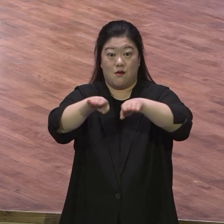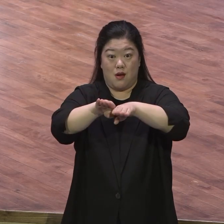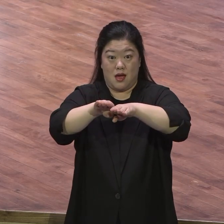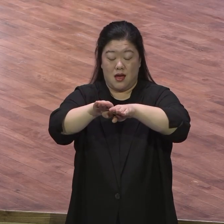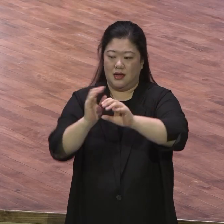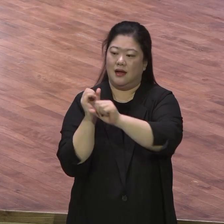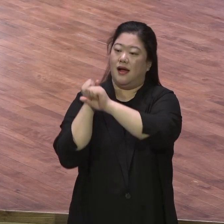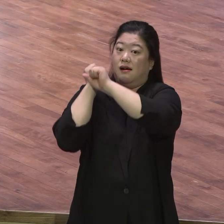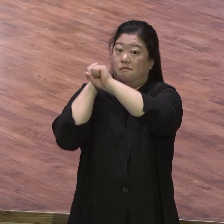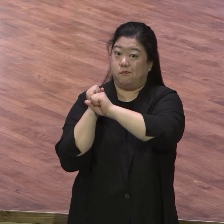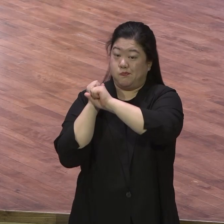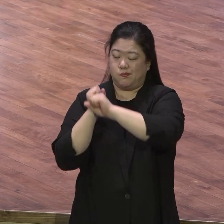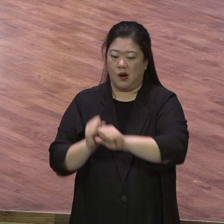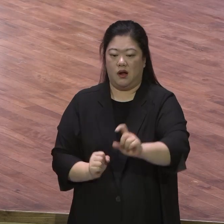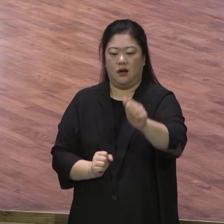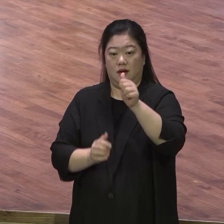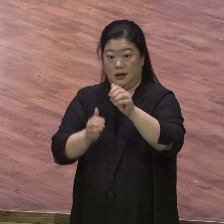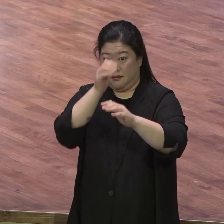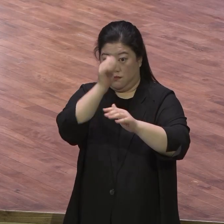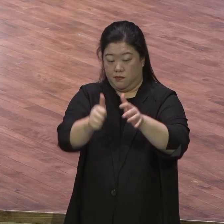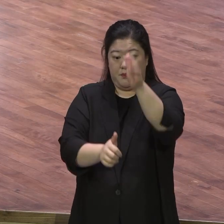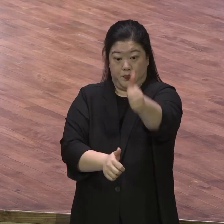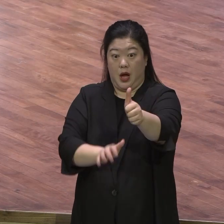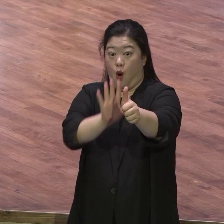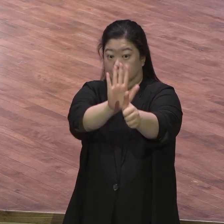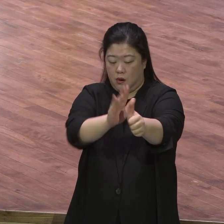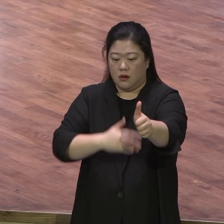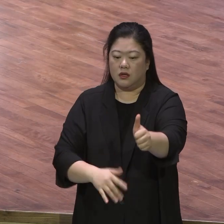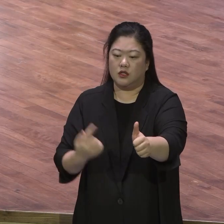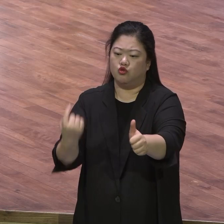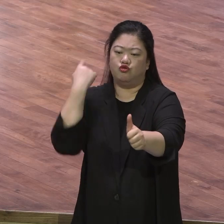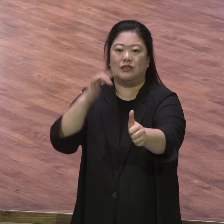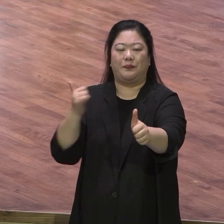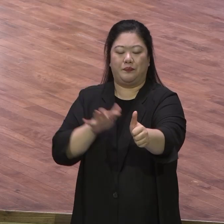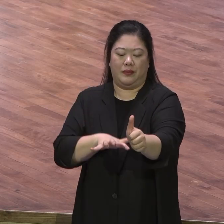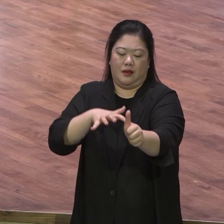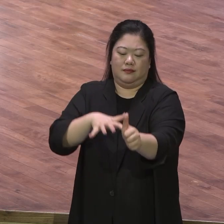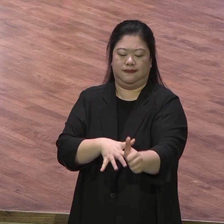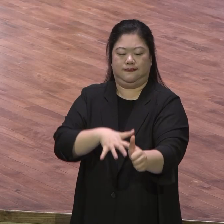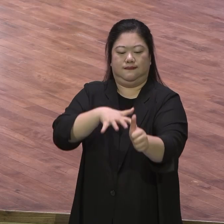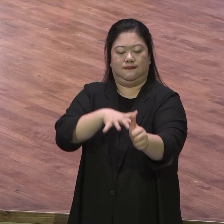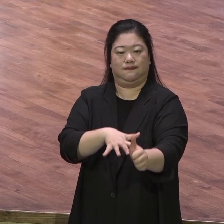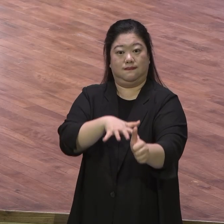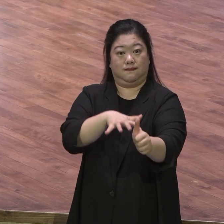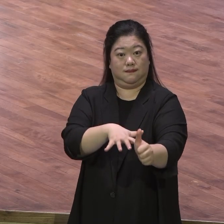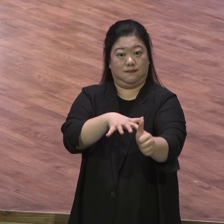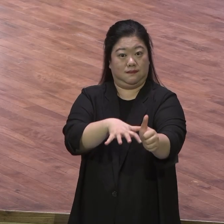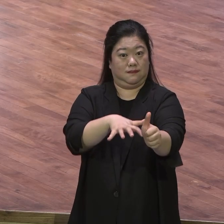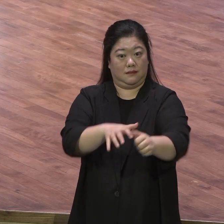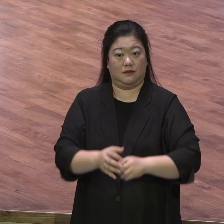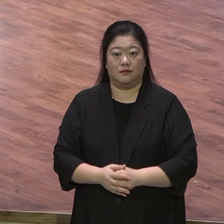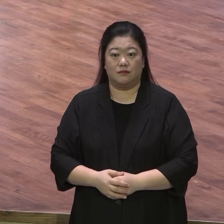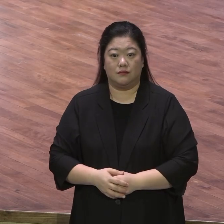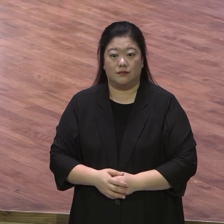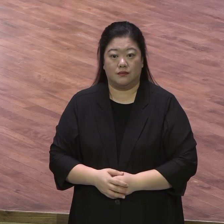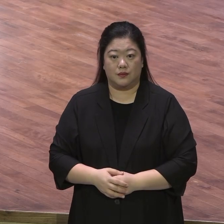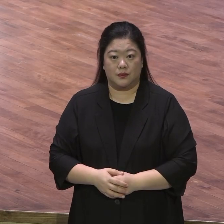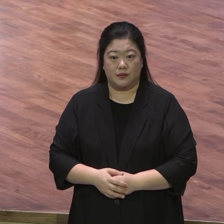메고 진행하면서 가난한 정복을 시작했습니다. 그래서 이들의 신앙을 가르쳐서